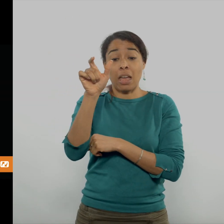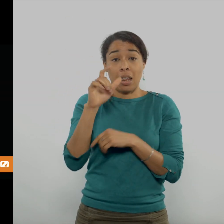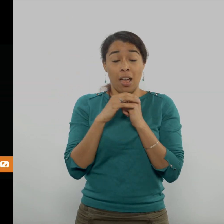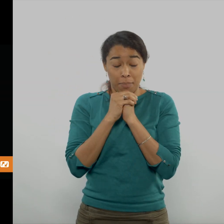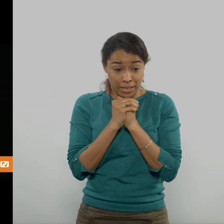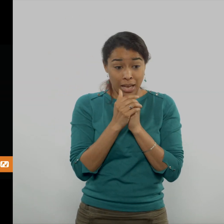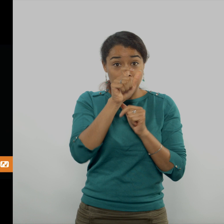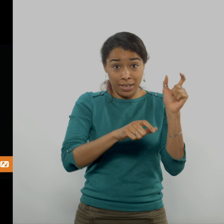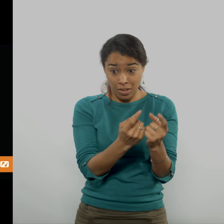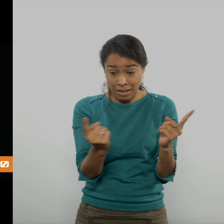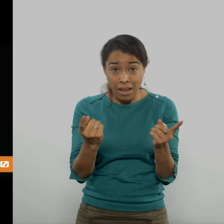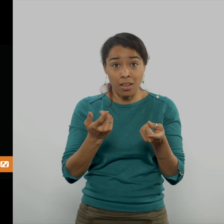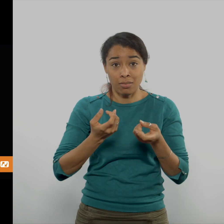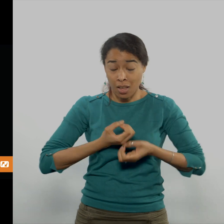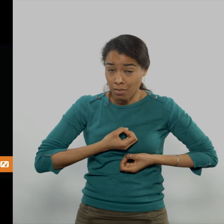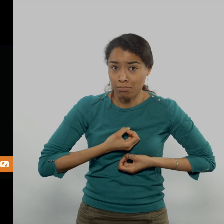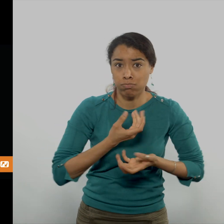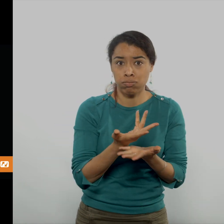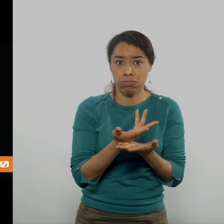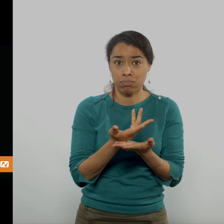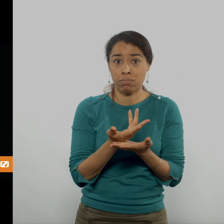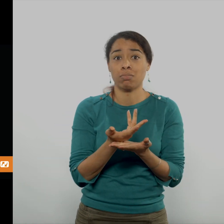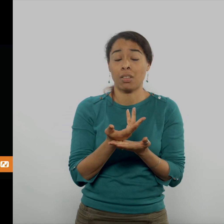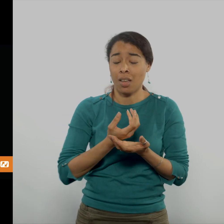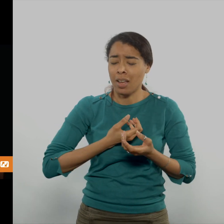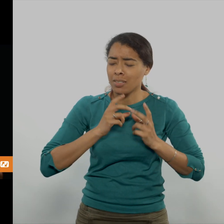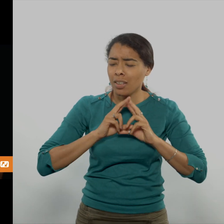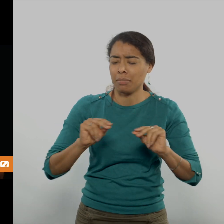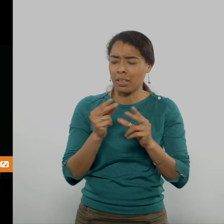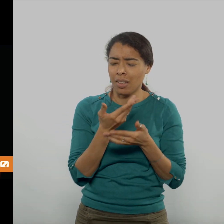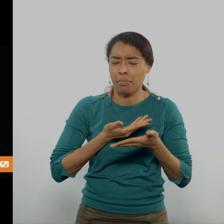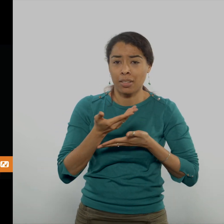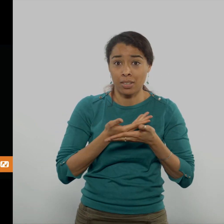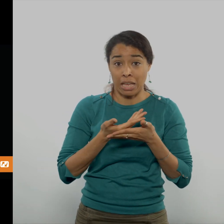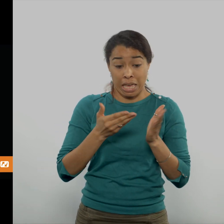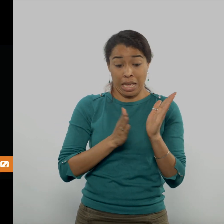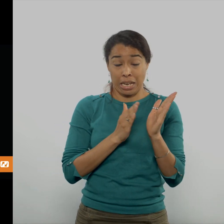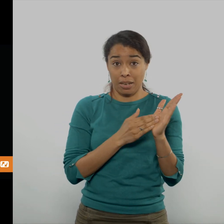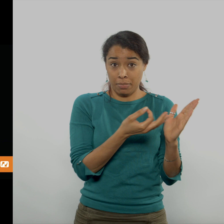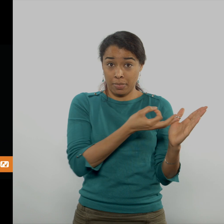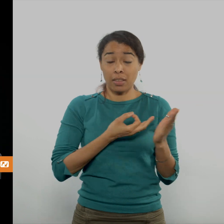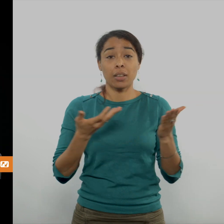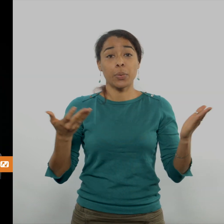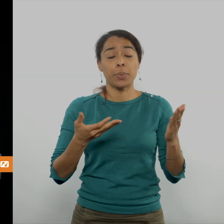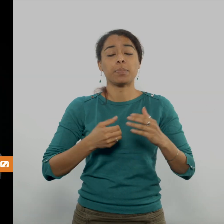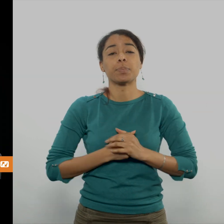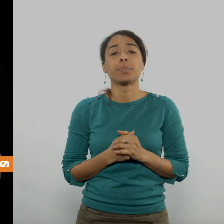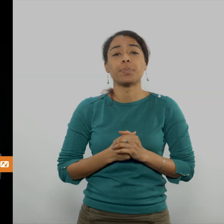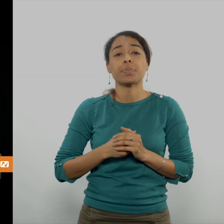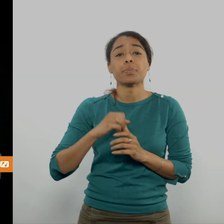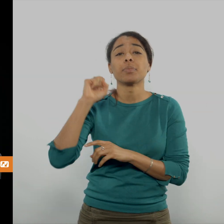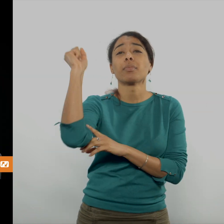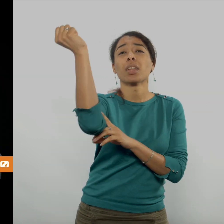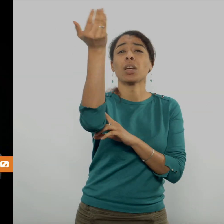justement aux personnes qui étaient à la réunion de ce que j'avais vu. Et cela a été confirmé à travers la Bible. Lorsque la Bible dit